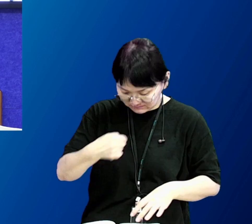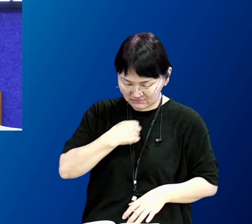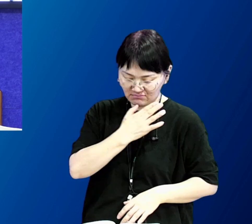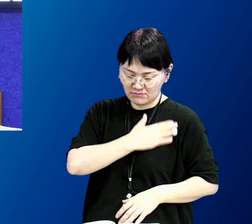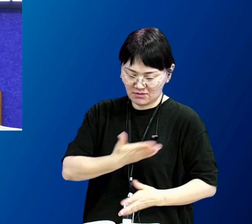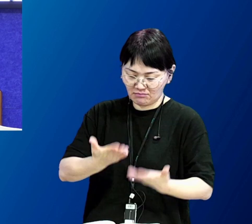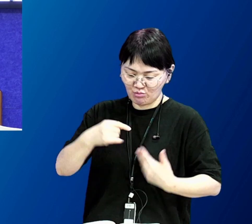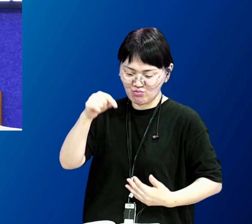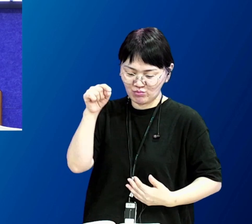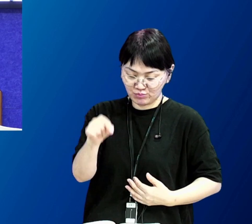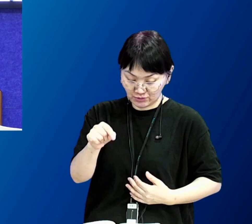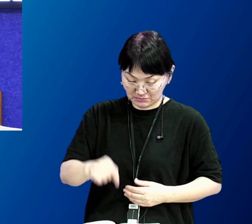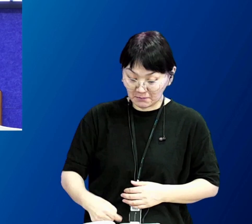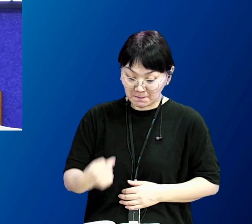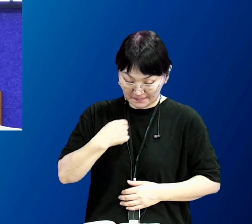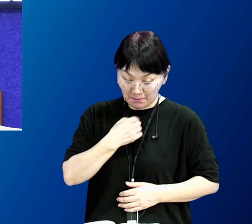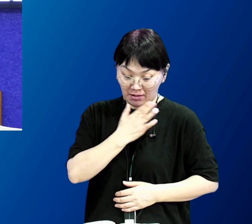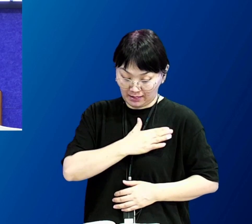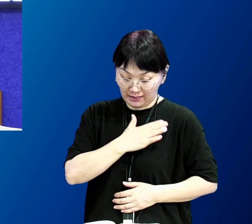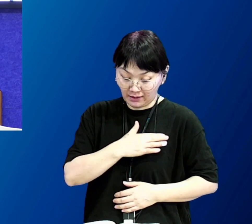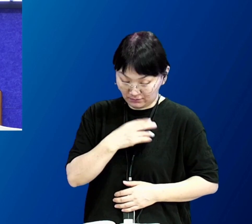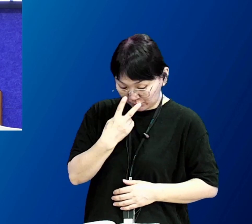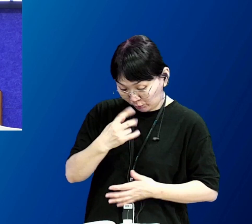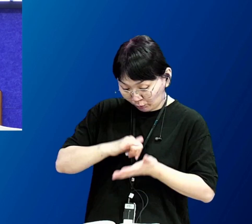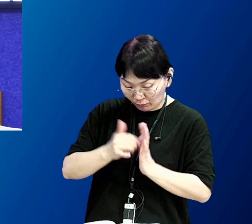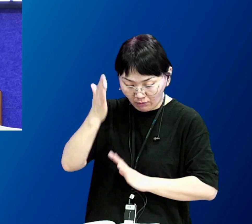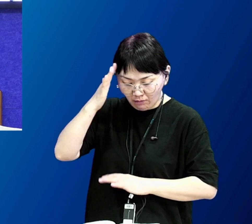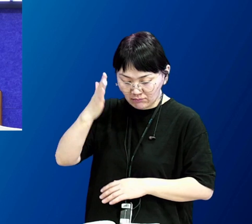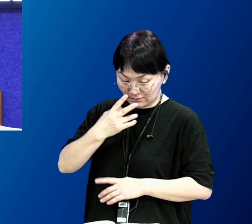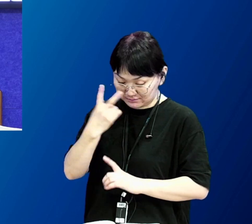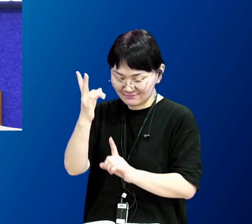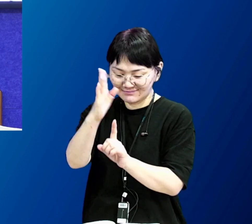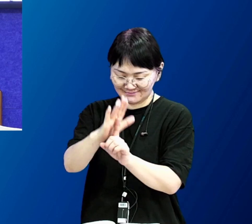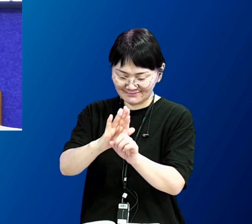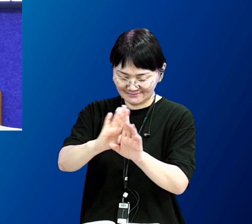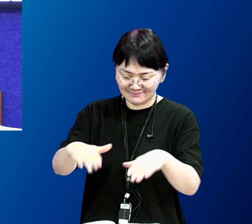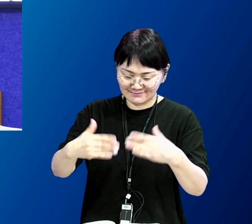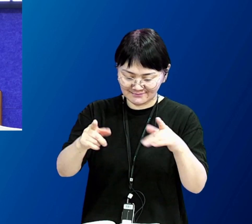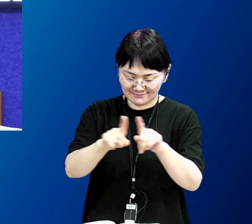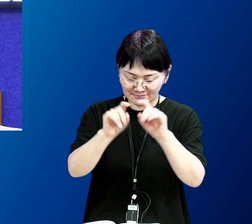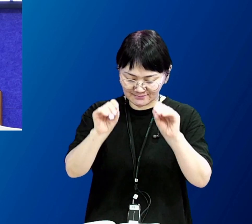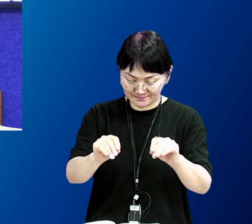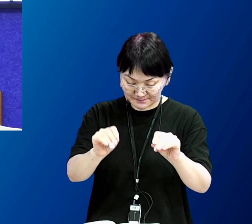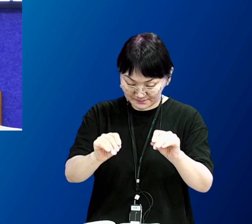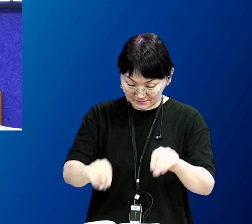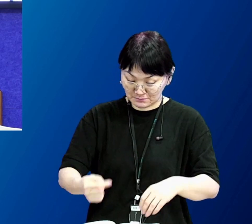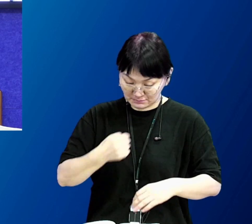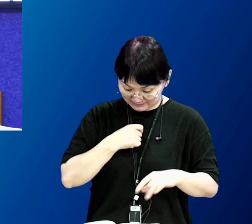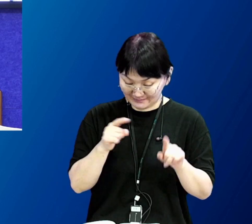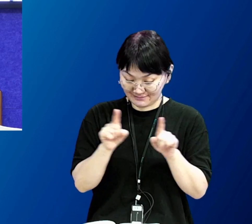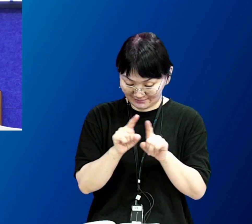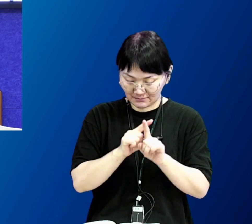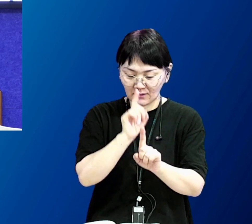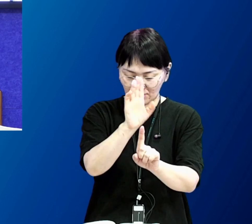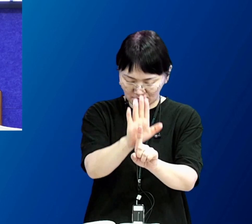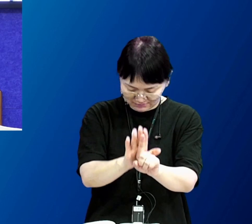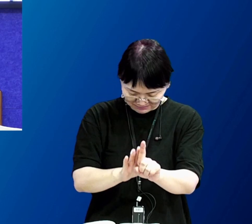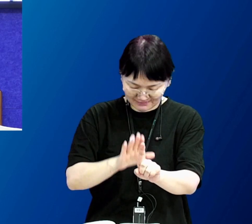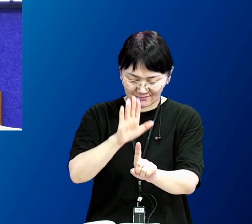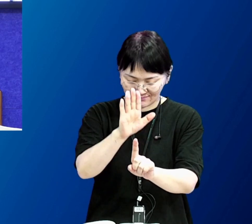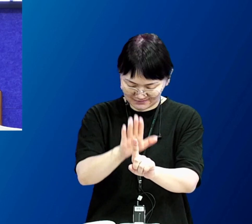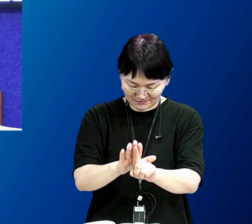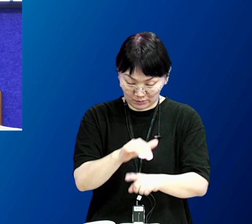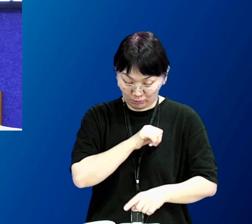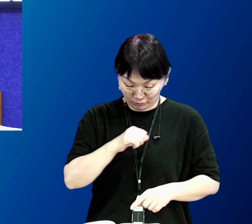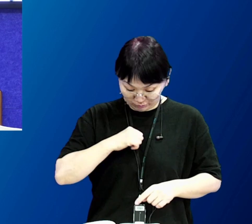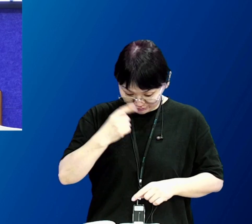хайрлагч мөн. Намайг хайрлагч нь эцэгт минь хайрлагдана. Бич түүнийг хайрлаж